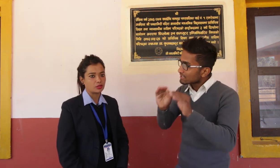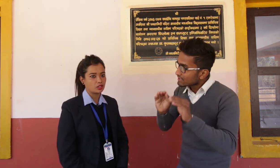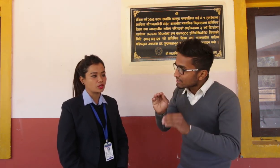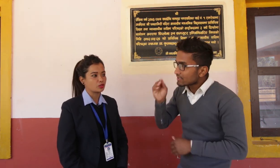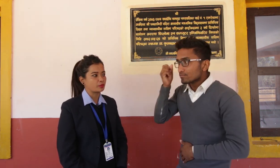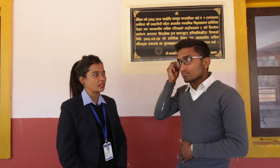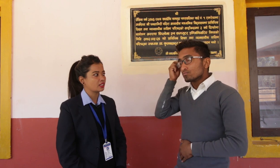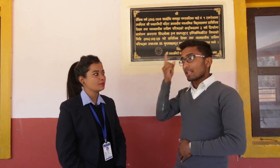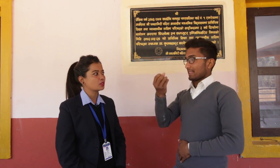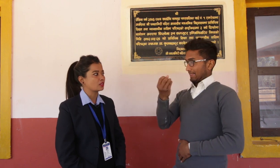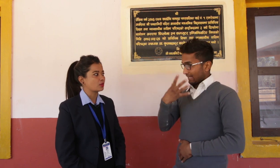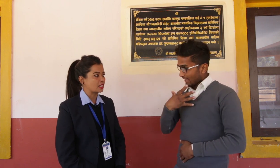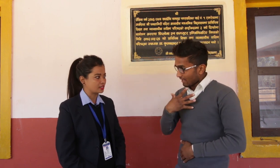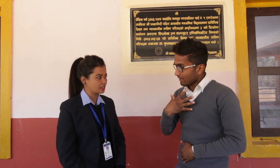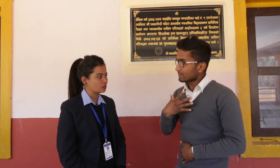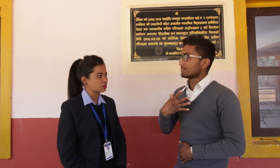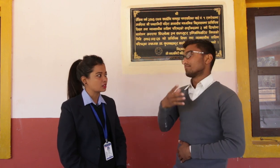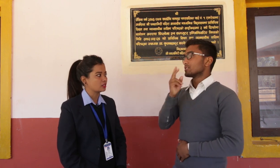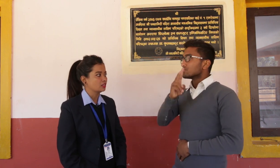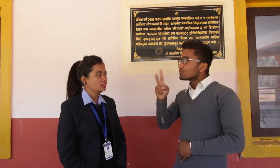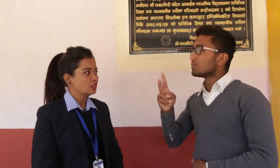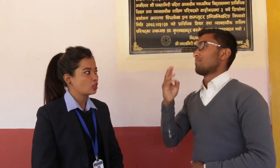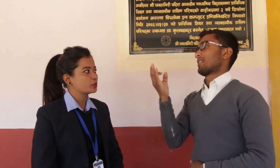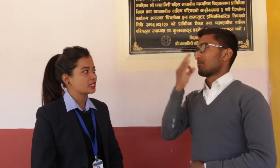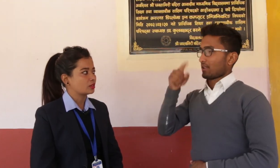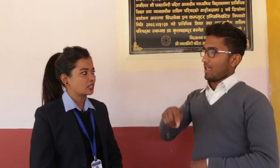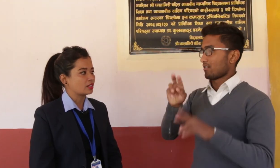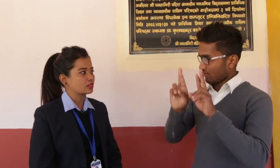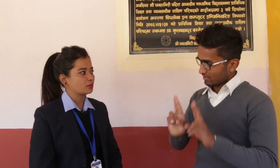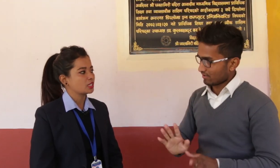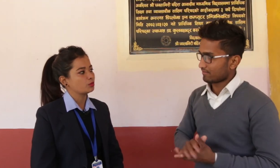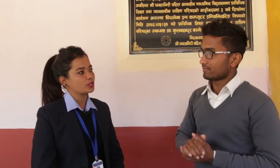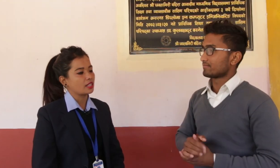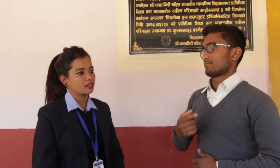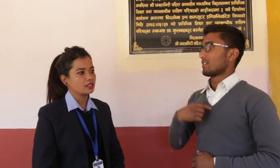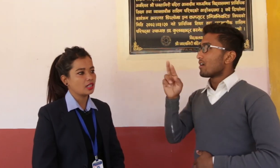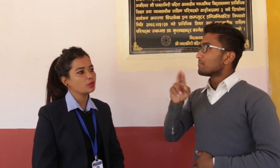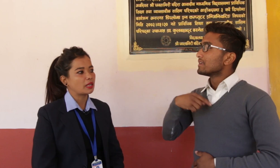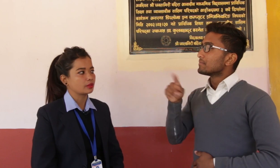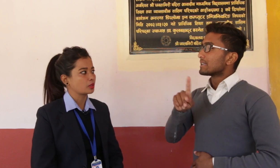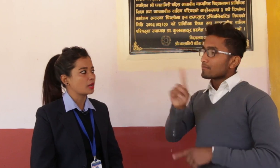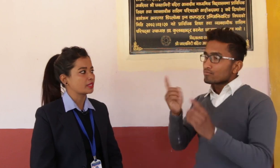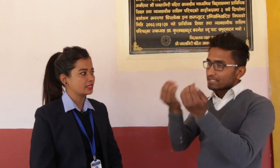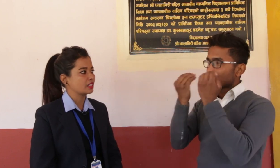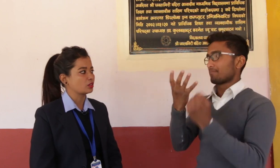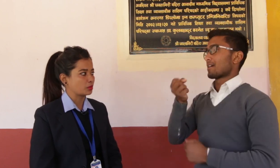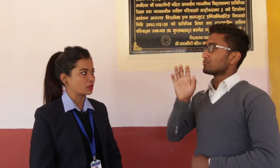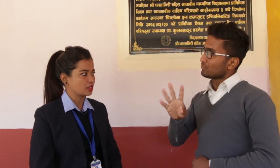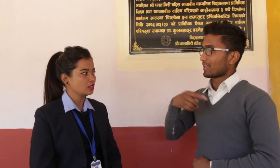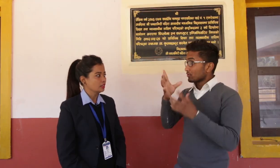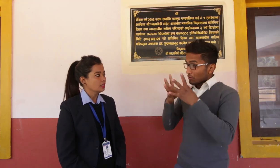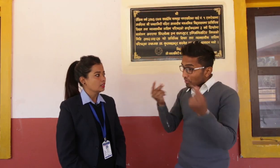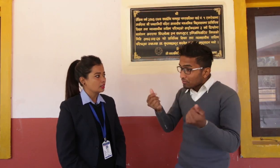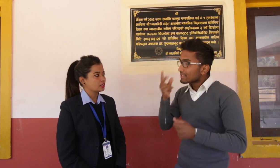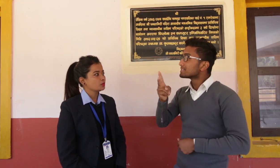टिचर हुनुहुन्छ यो स्कुलमा र राम्रोसँग उहाँहरूले सिकाउनुहुन्छ नबुझेका कुराहरू चाहिँ मजाले बुझाएर चाहिँ राम्रो वातावरणमा हामीलाई सिकाइरहनु भएको